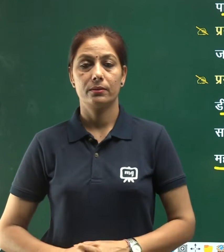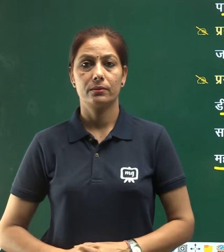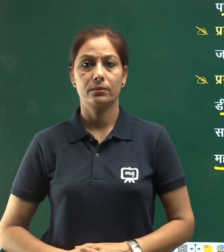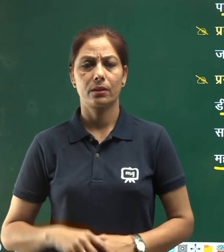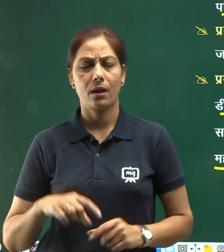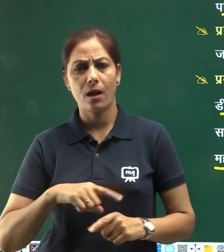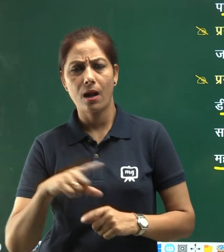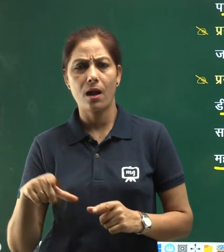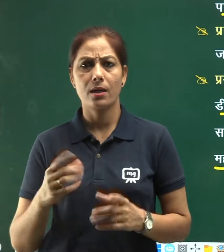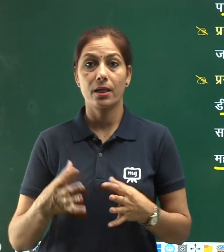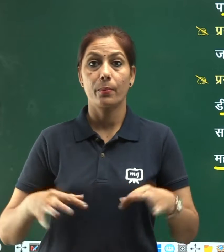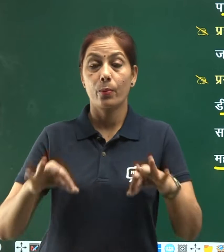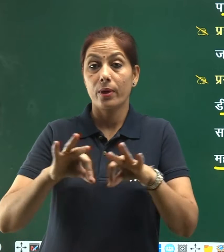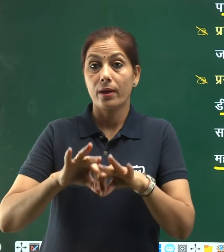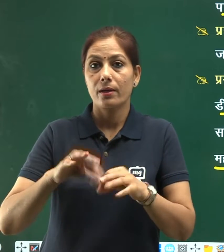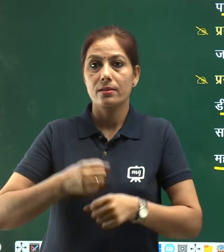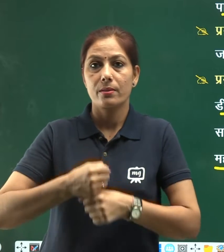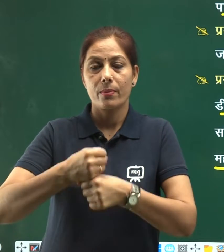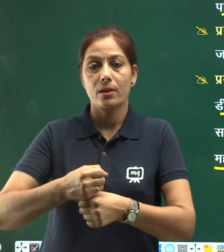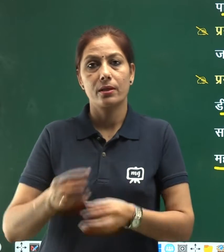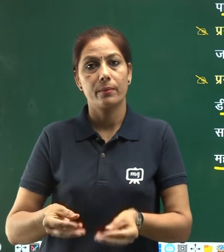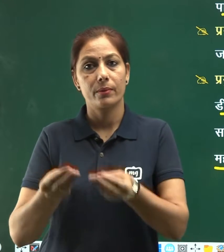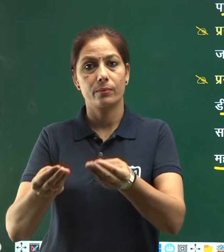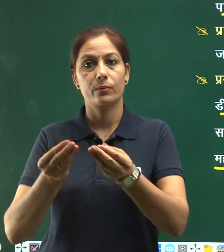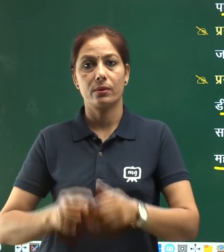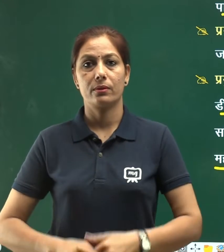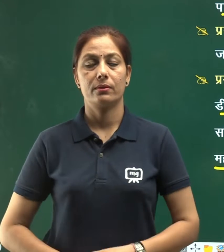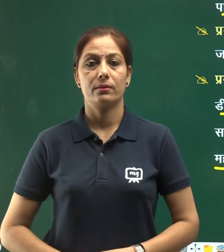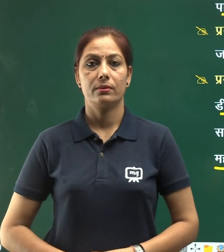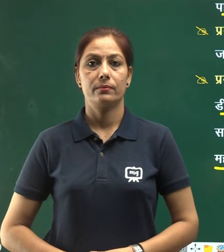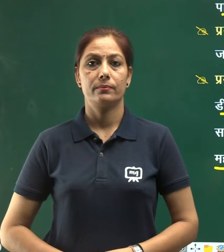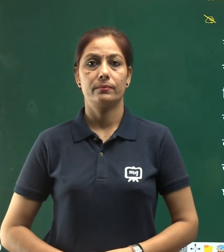हर महत्वपूर्ण सम्मान इन्हें प्राप्त हुआ।